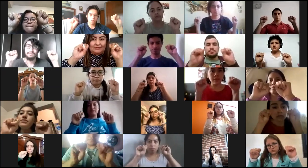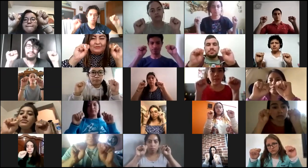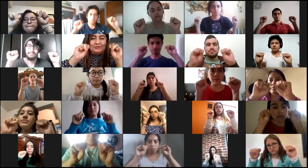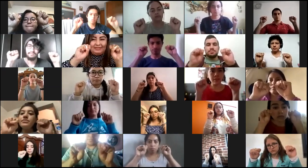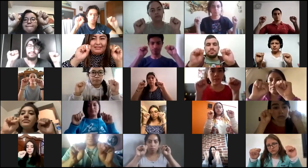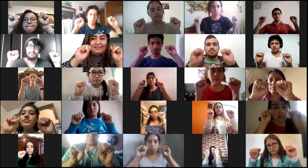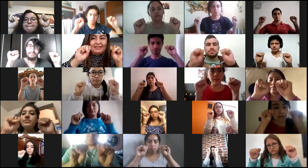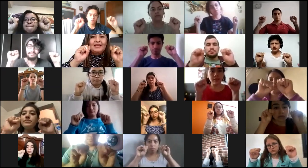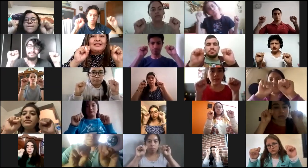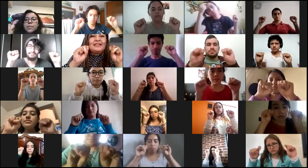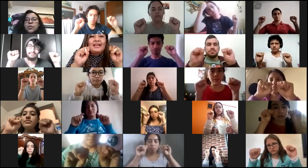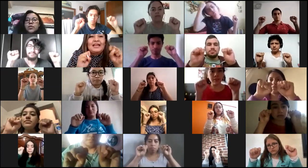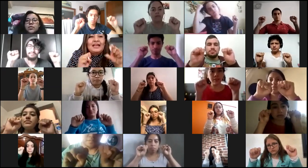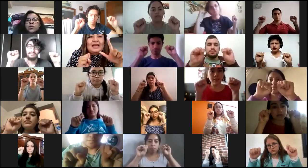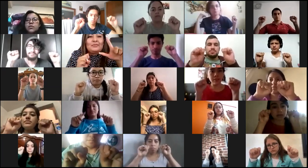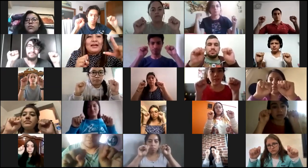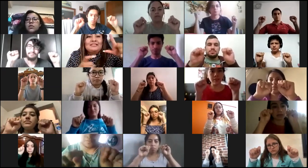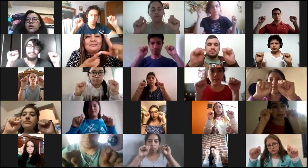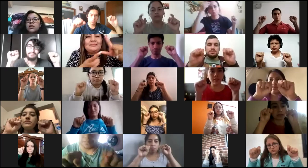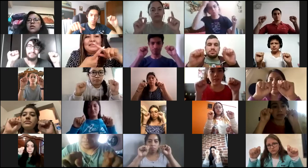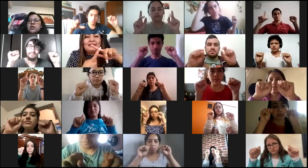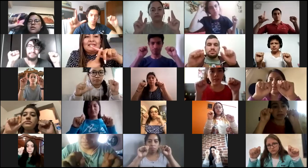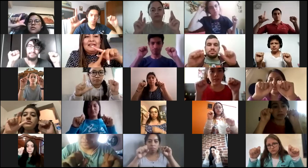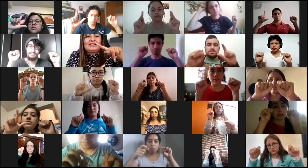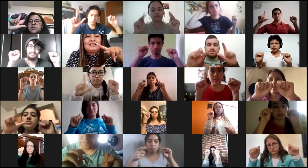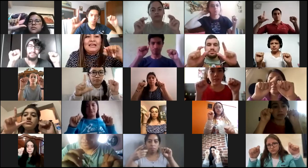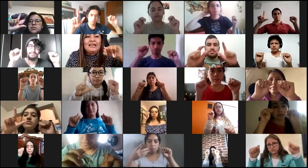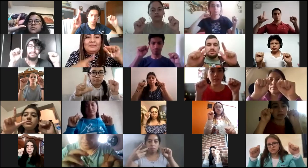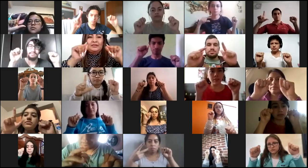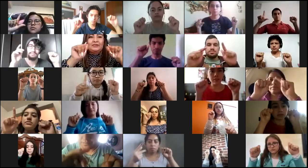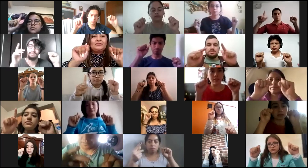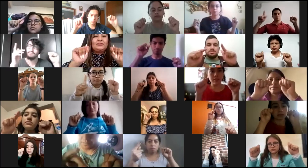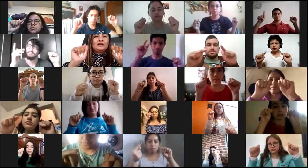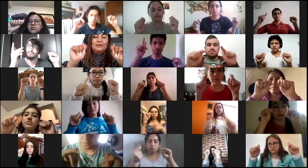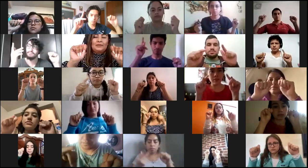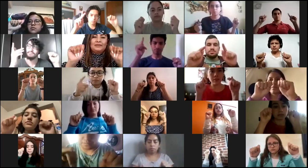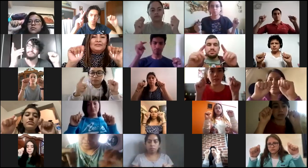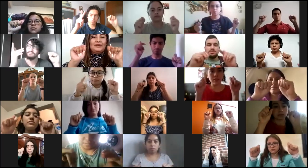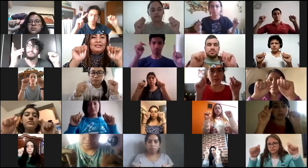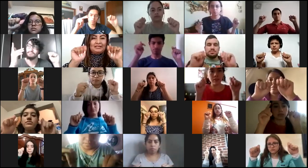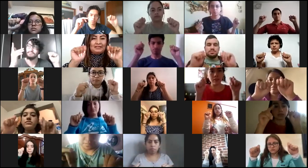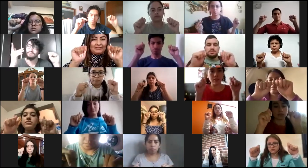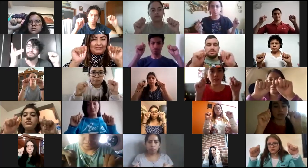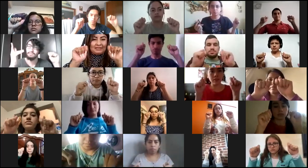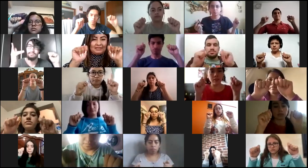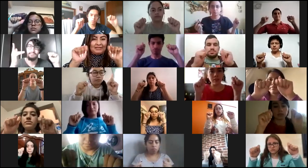bien. T. El pulgar se mete entre índice y medio. Palma hacia enfrente. T.